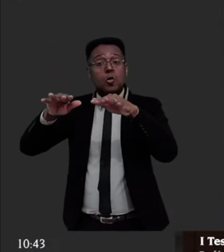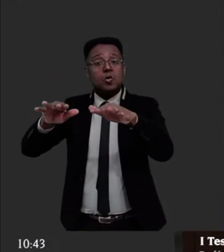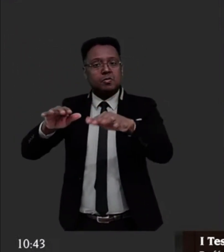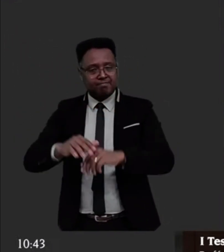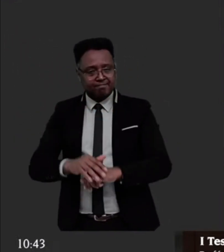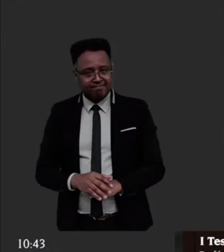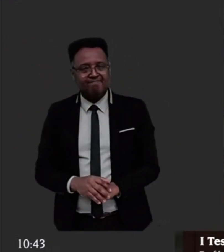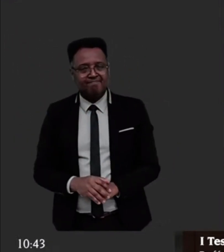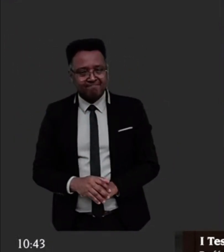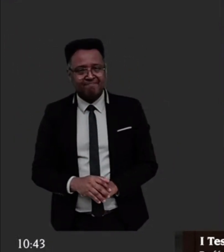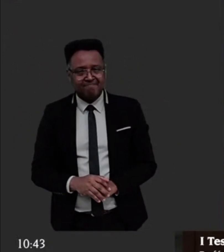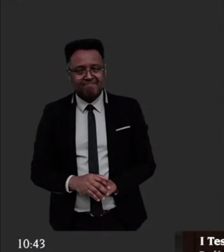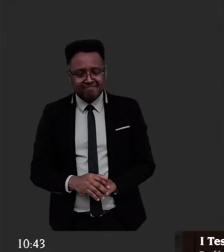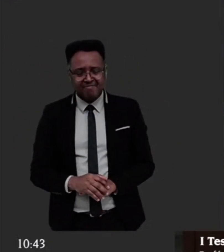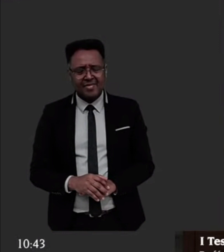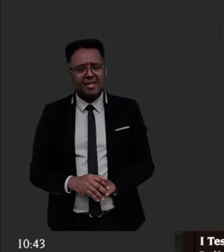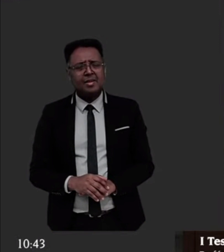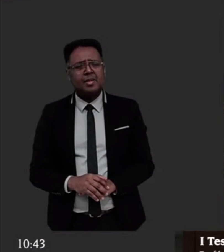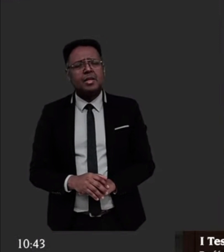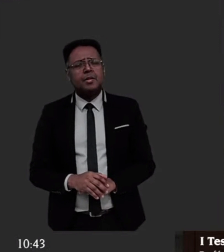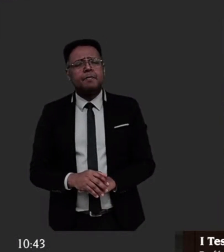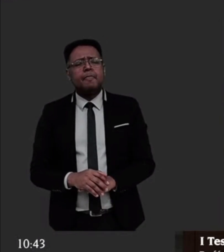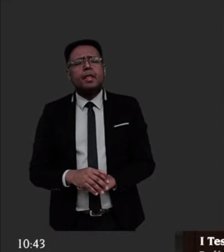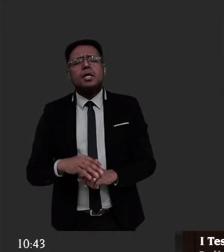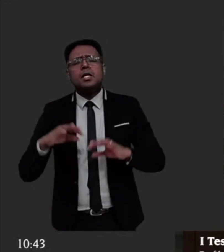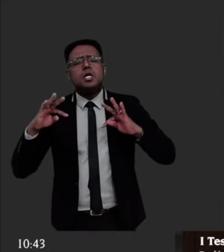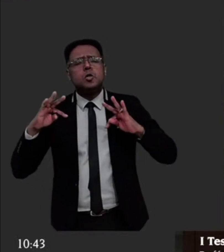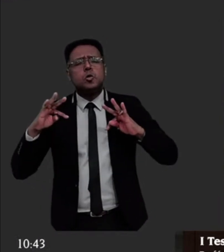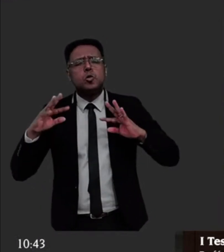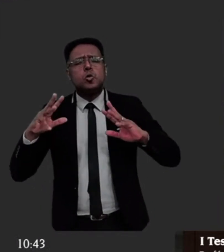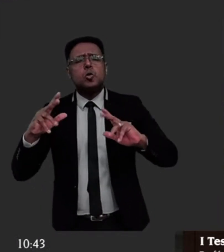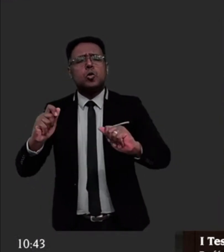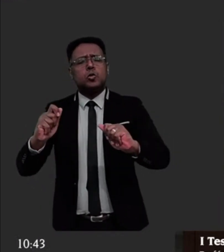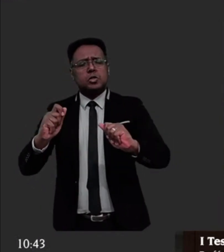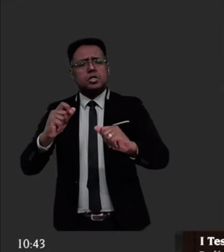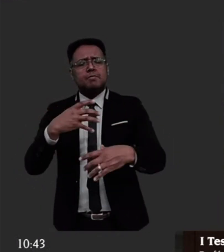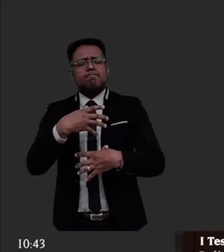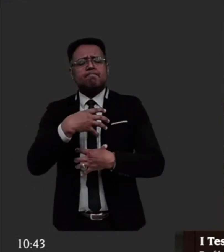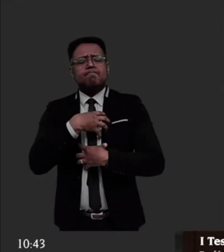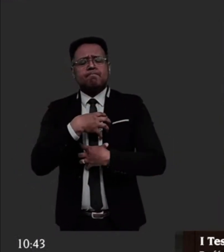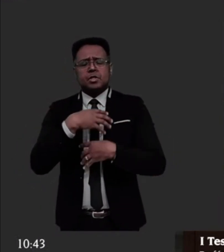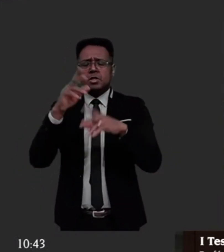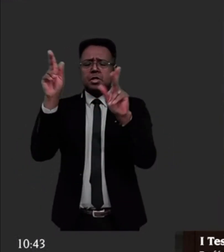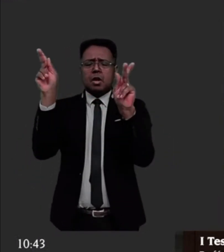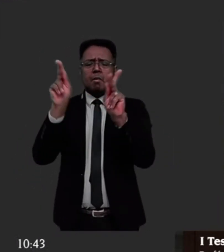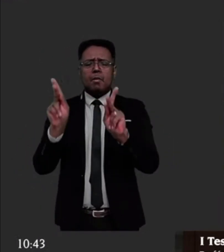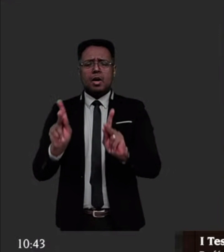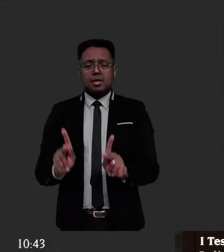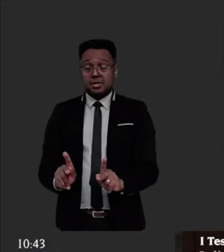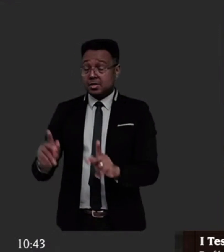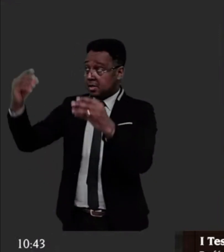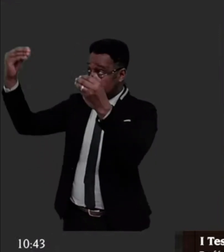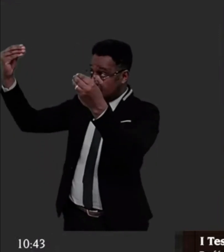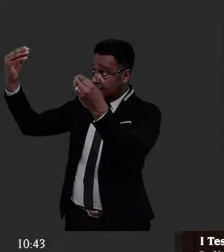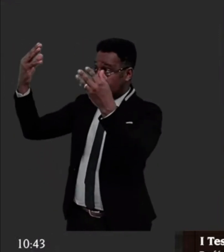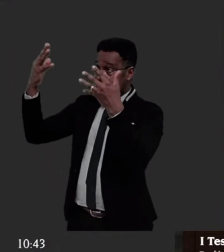desejo que haja em todos a graça e a paz de Deus deve fazer parte de